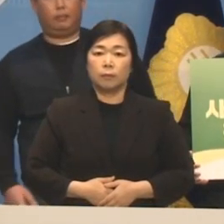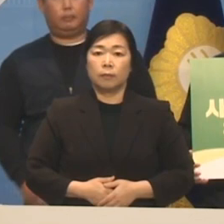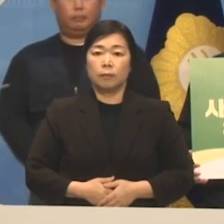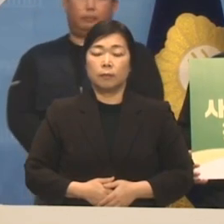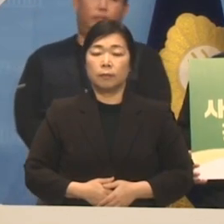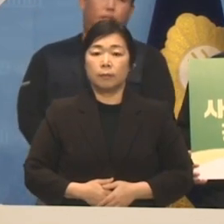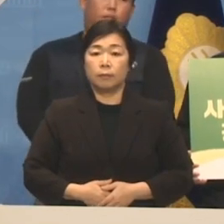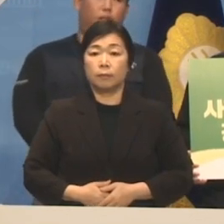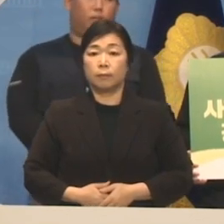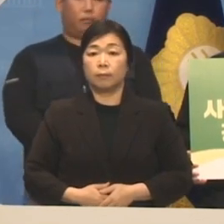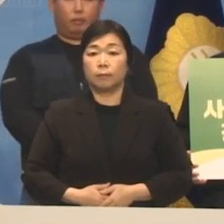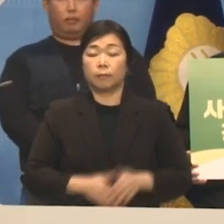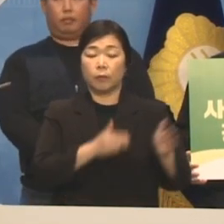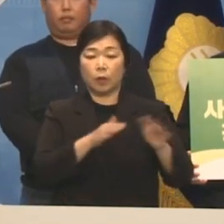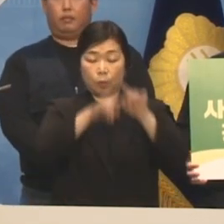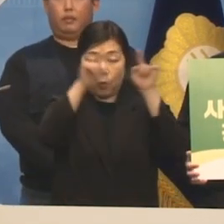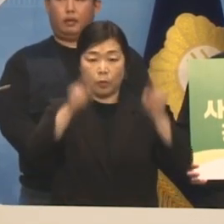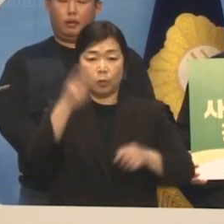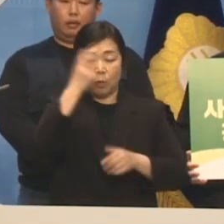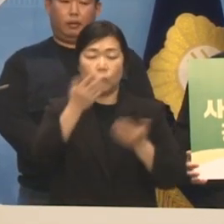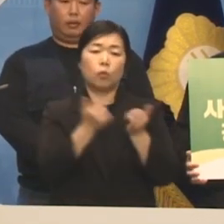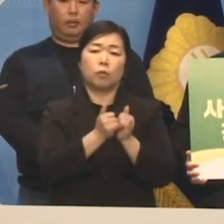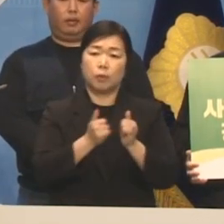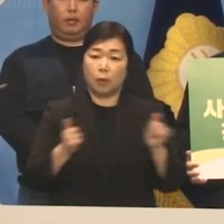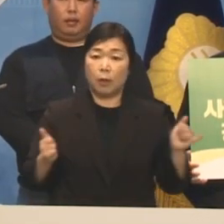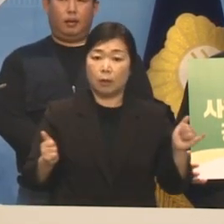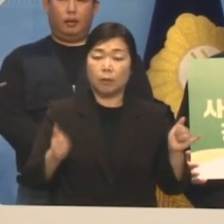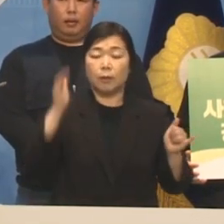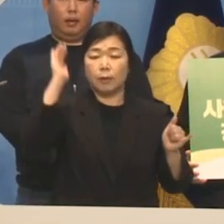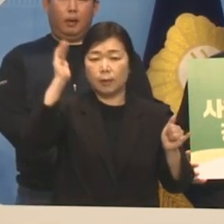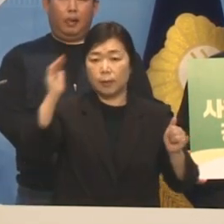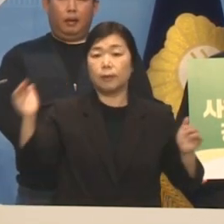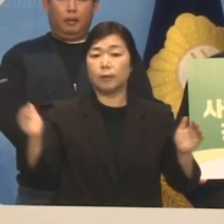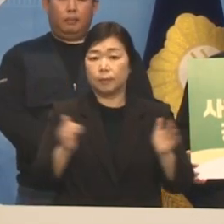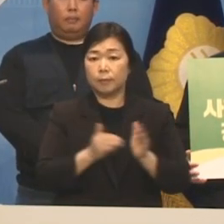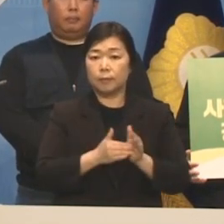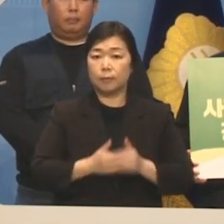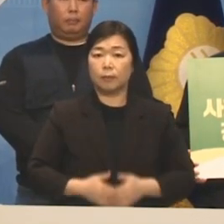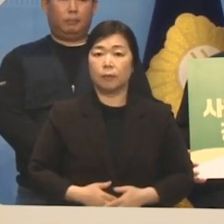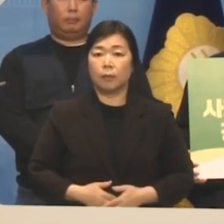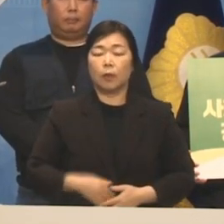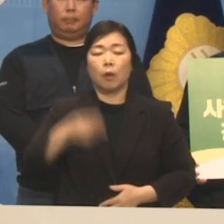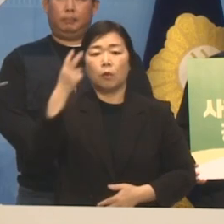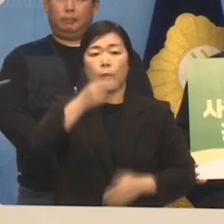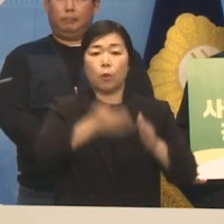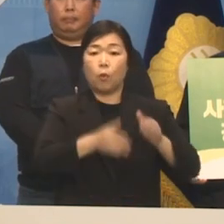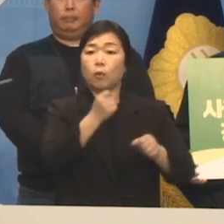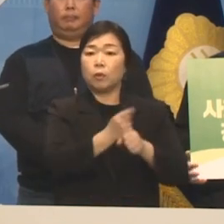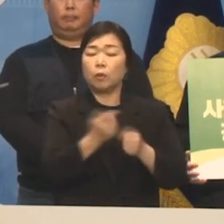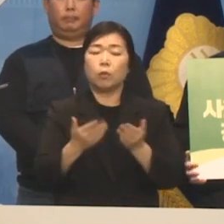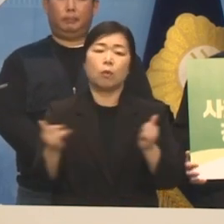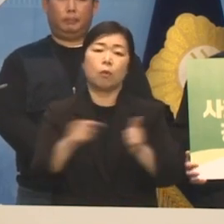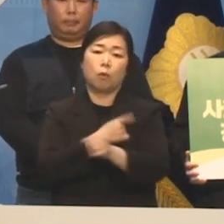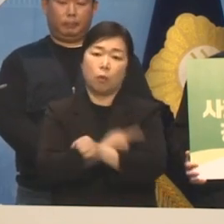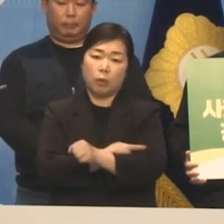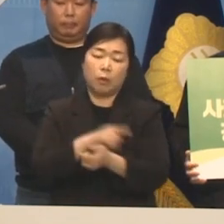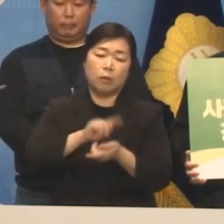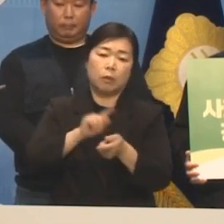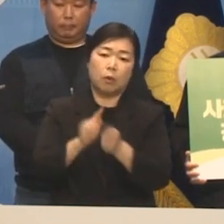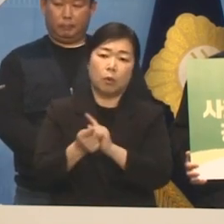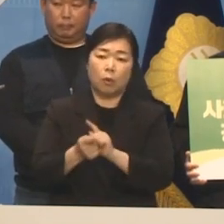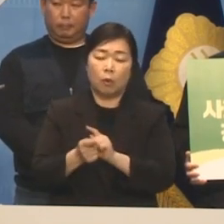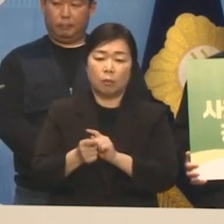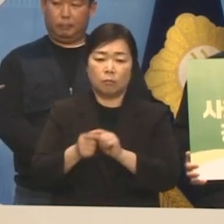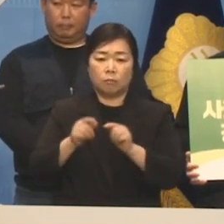예, 준비된 모든 돌봄 노동자분들의 발언을 들었습니다. 예, 돌봄의 공공성과 노동권은 서로 상충되는 의제가